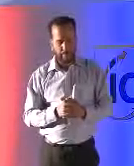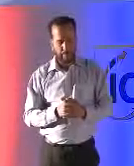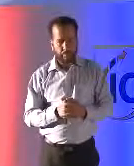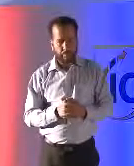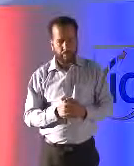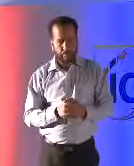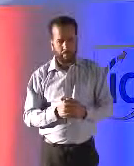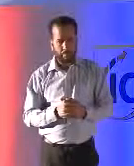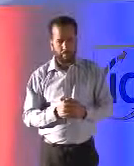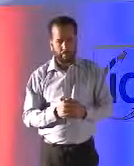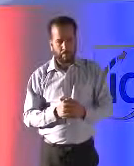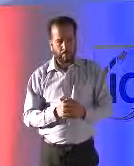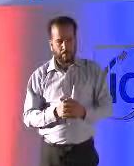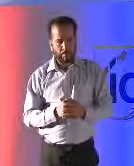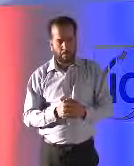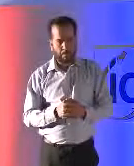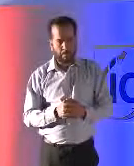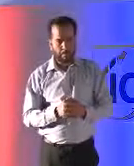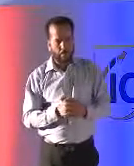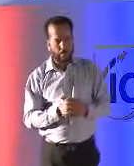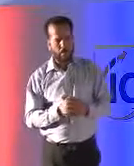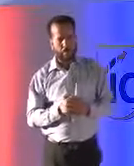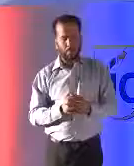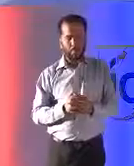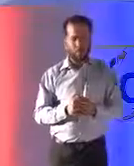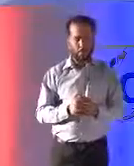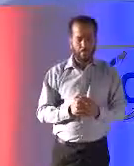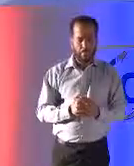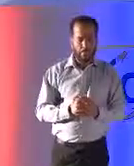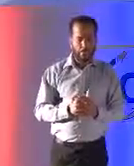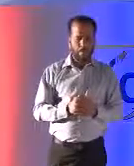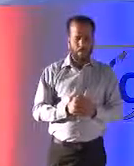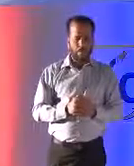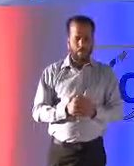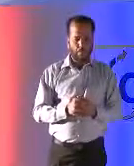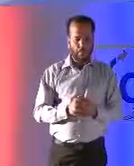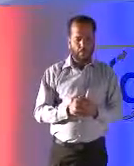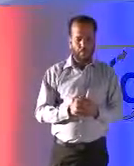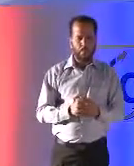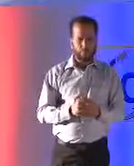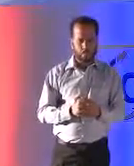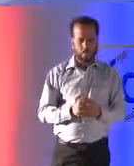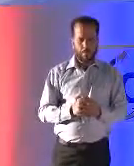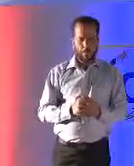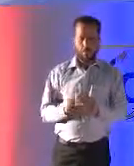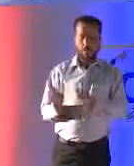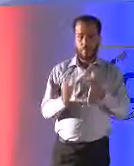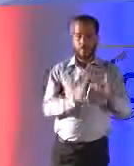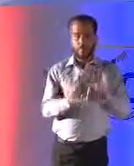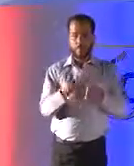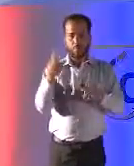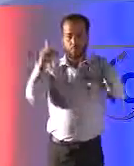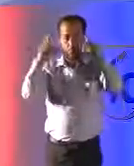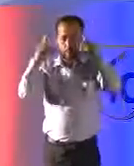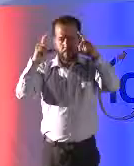was taking a course on a screen reader for the first time 9 years ago. It's on the screen. هذه هي